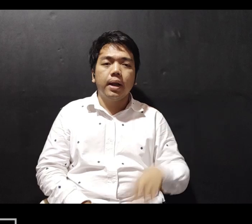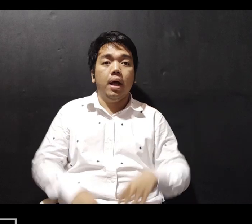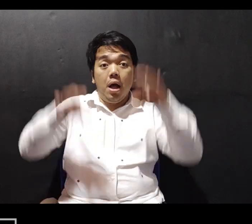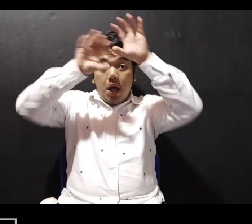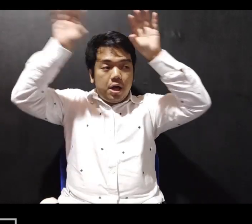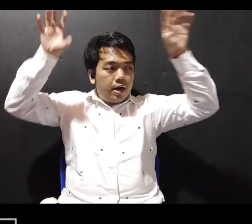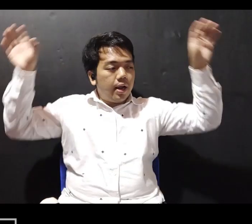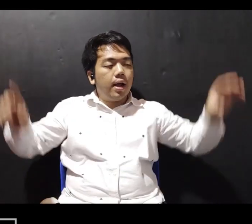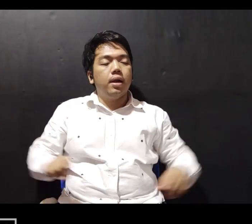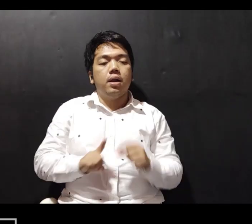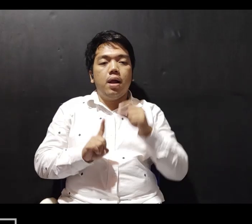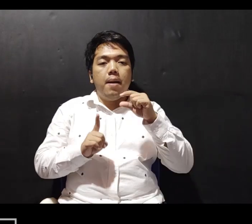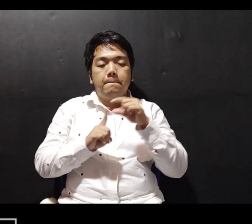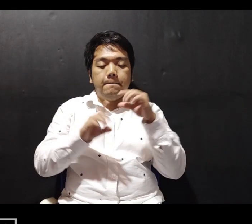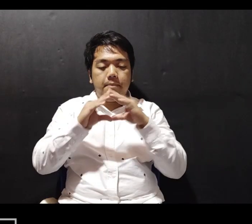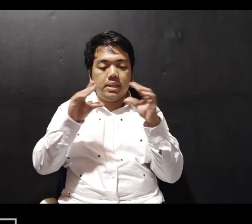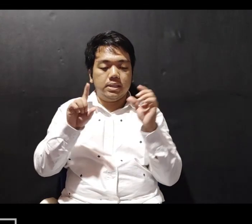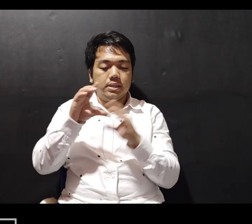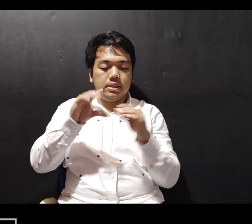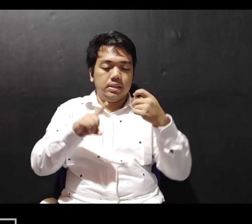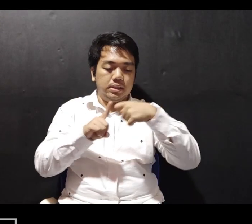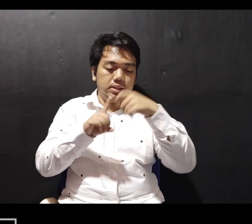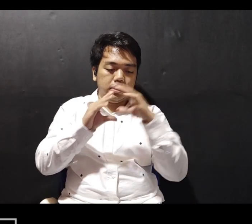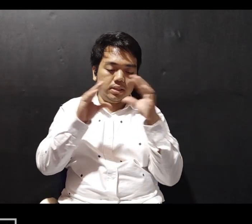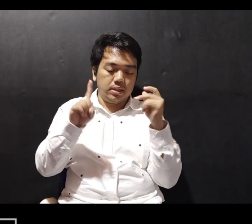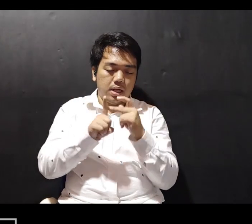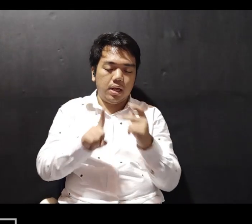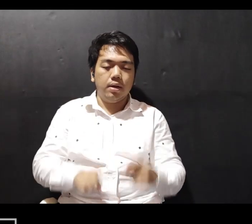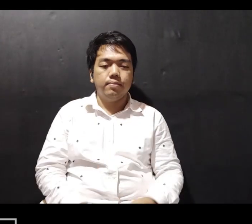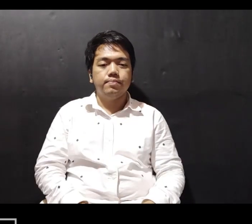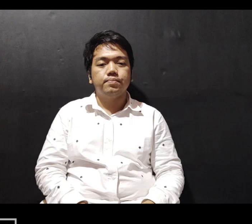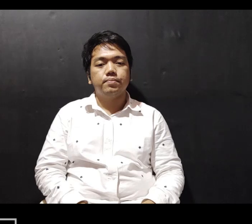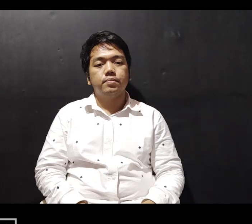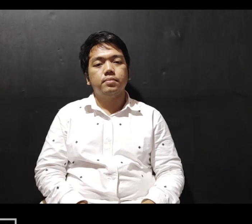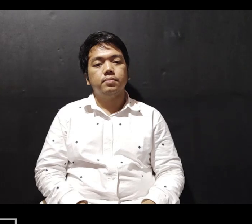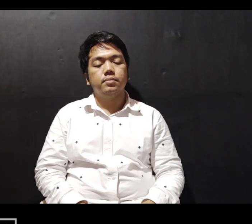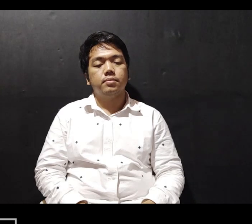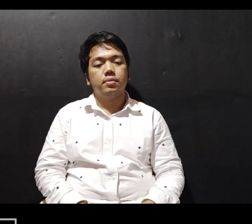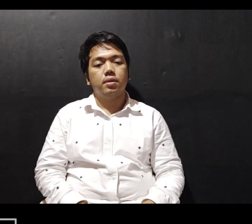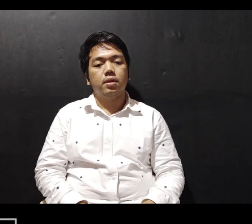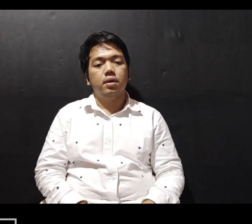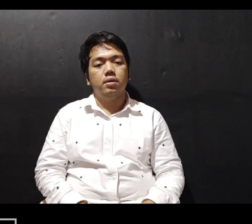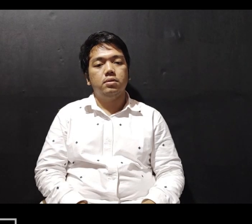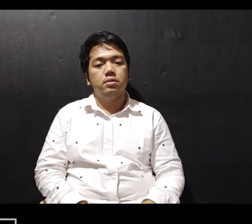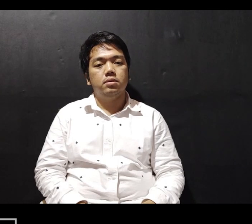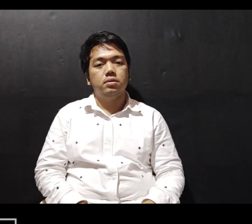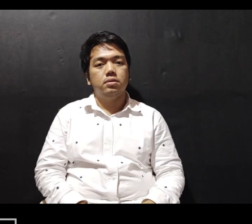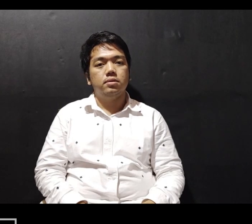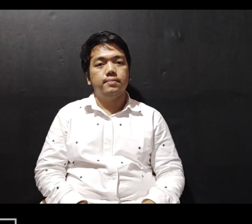saat orang-orang Mesir, bayi-bayi sulung orang Mesir, semuanya mati dan orang Israel